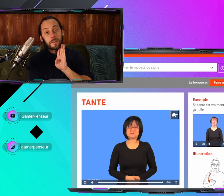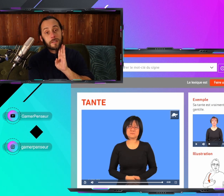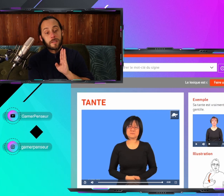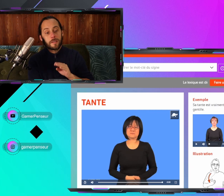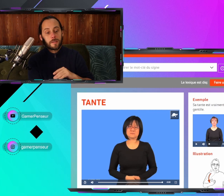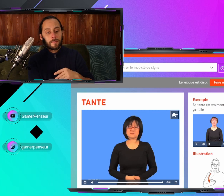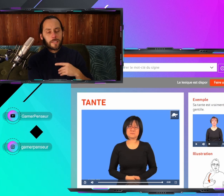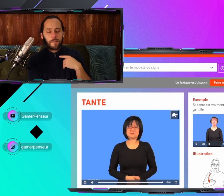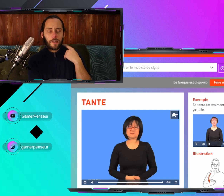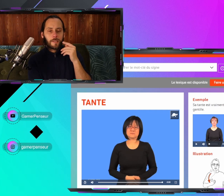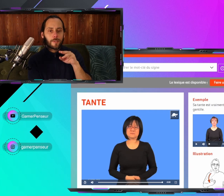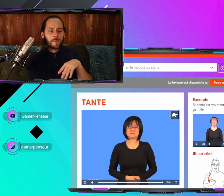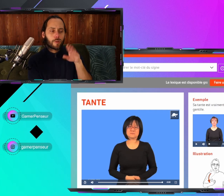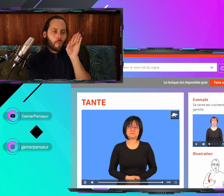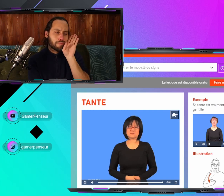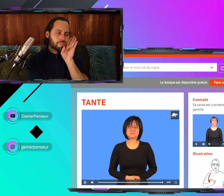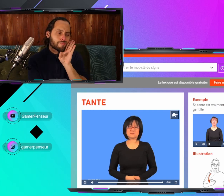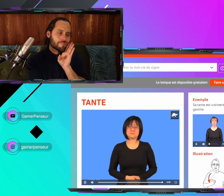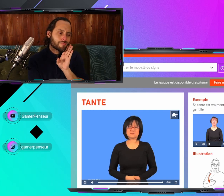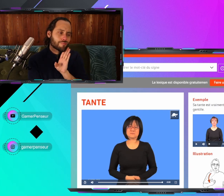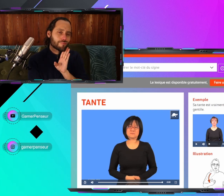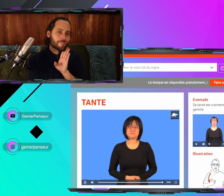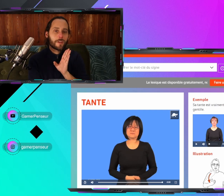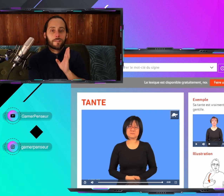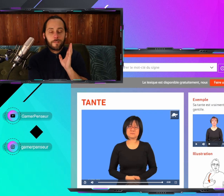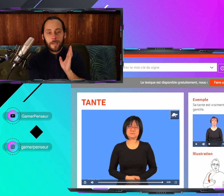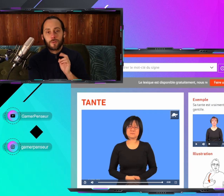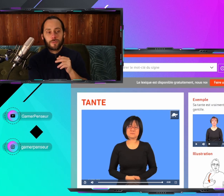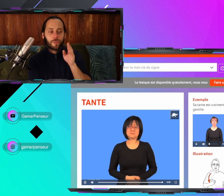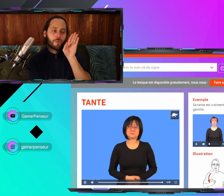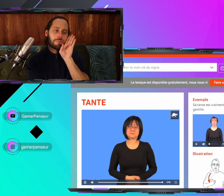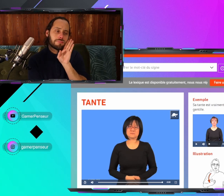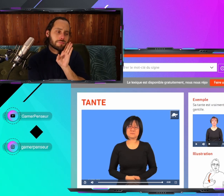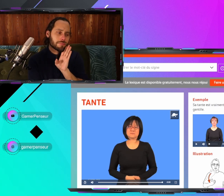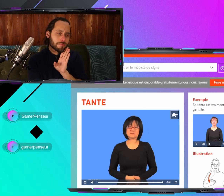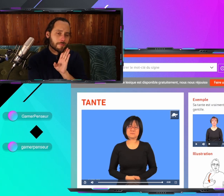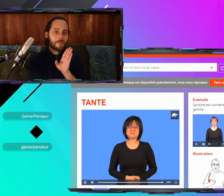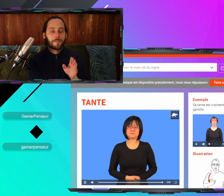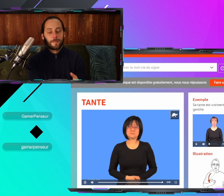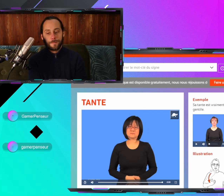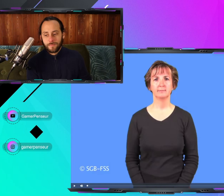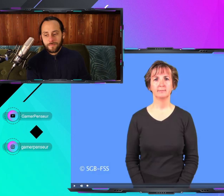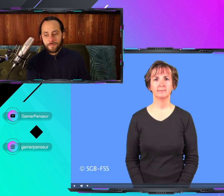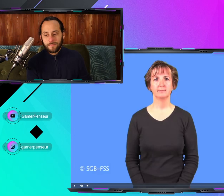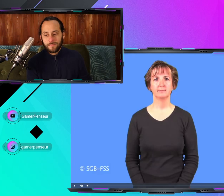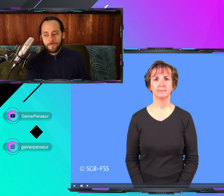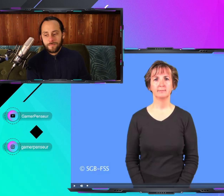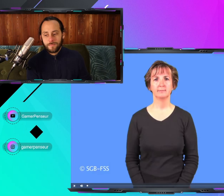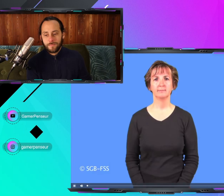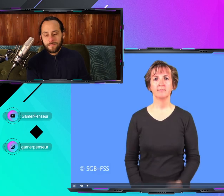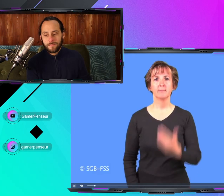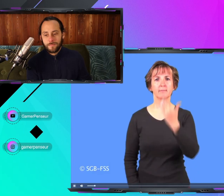fois. Puis c'est avec l'expression, ça va être... Elle est vraiment gentille.